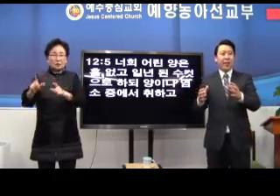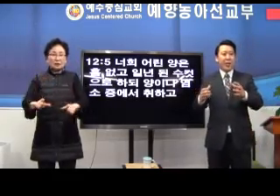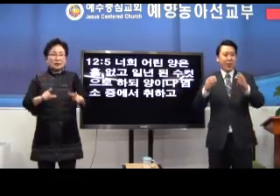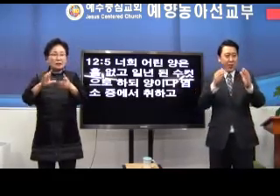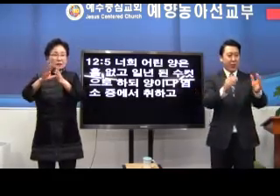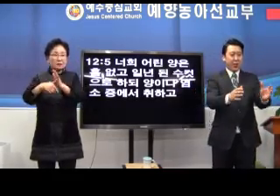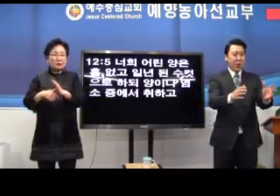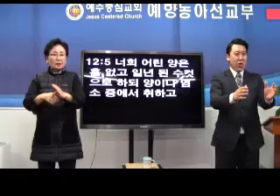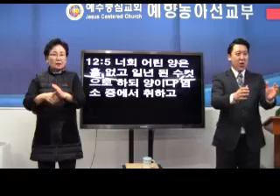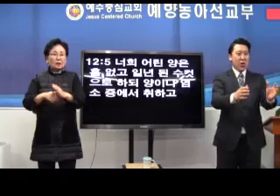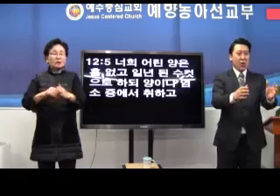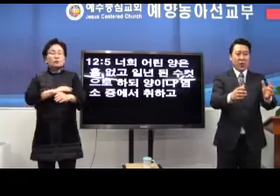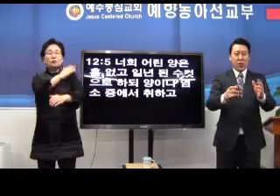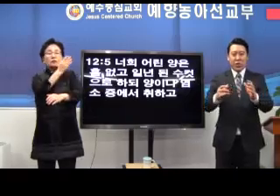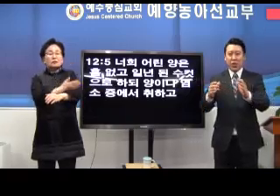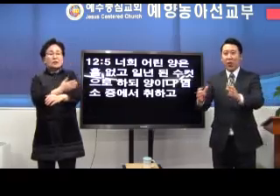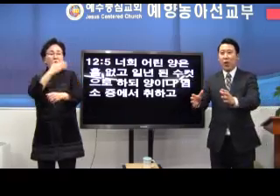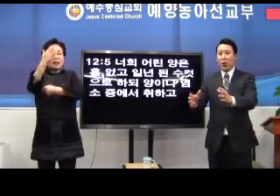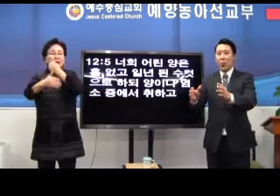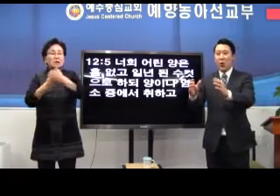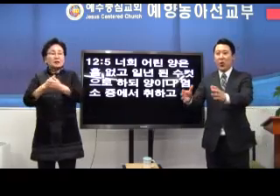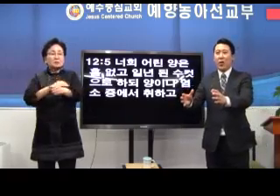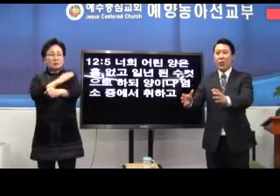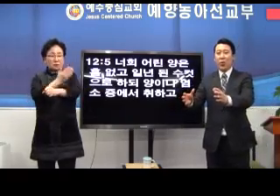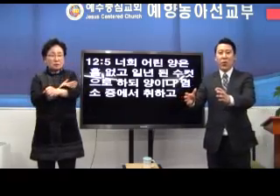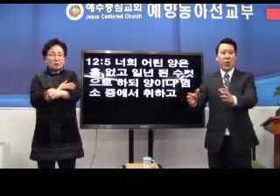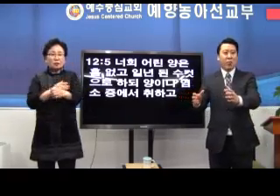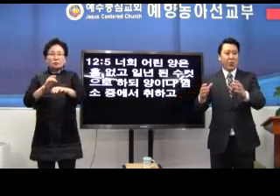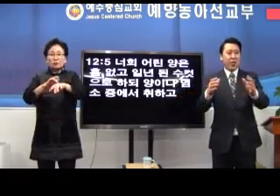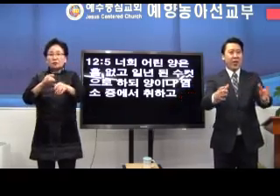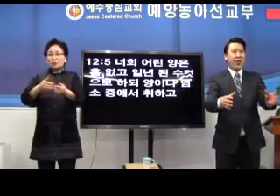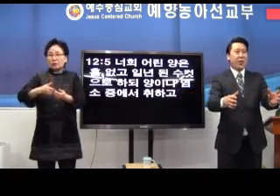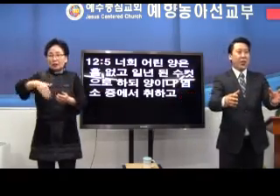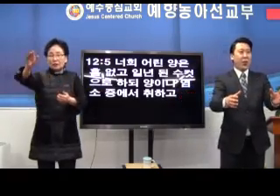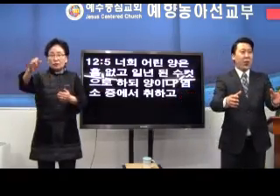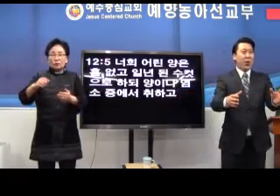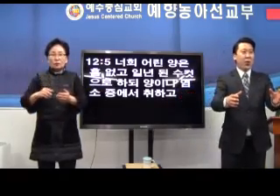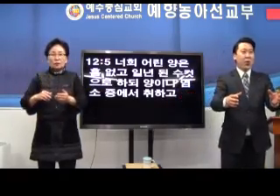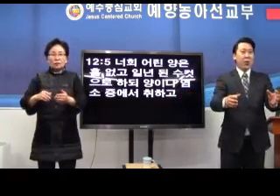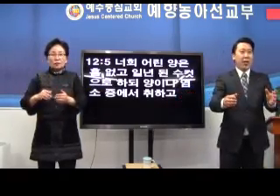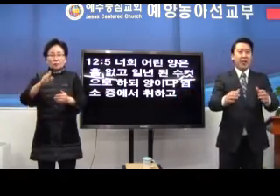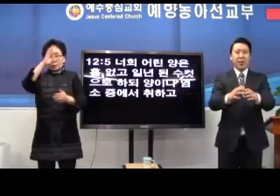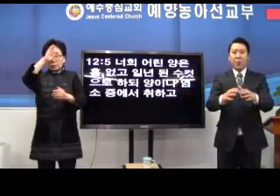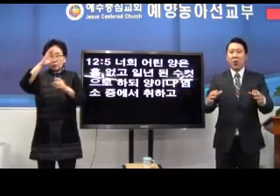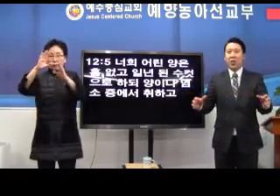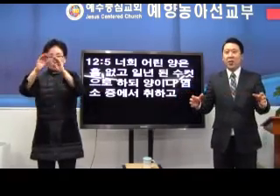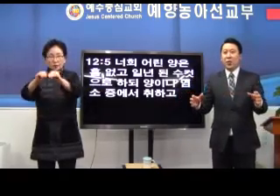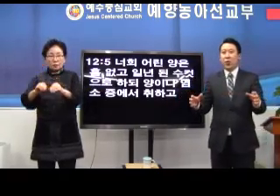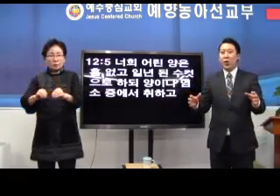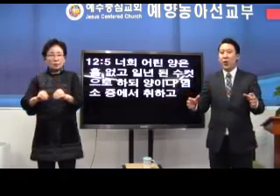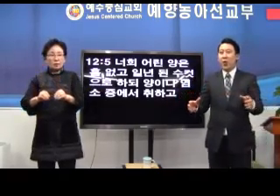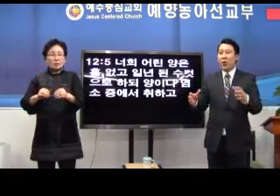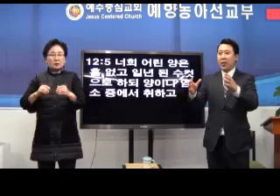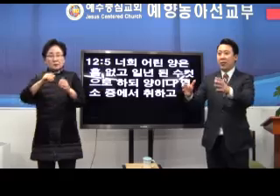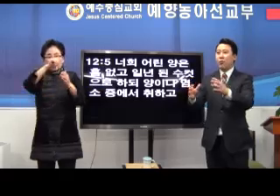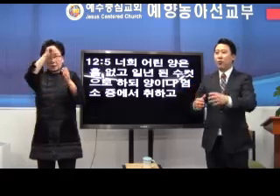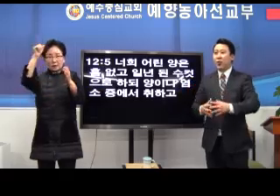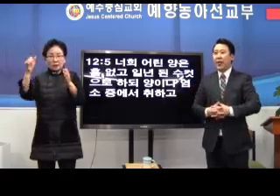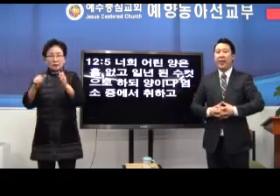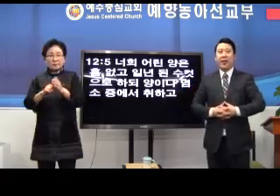하나님의 능력이죠. 귀신이 떠나가고 병이 낫고 문제가 해결되고 내 인생이 평탄해지고 영원한 구원의